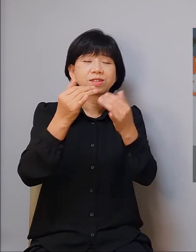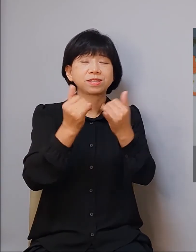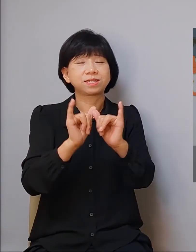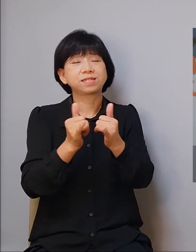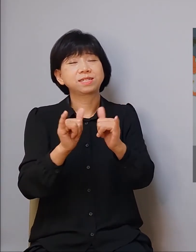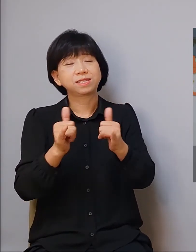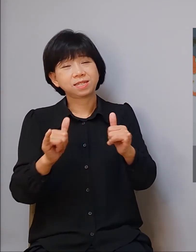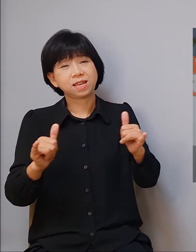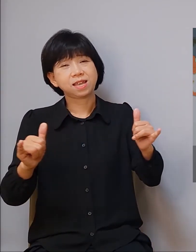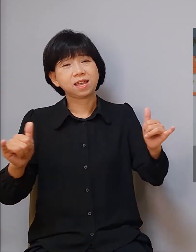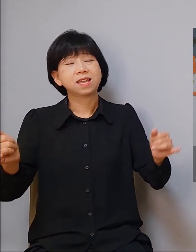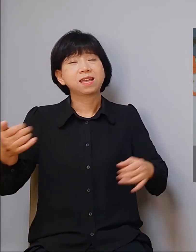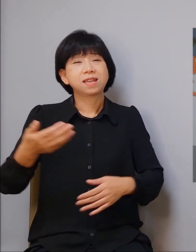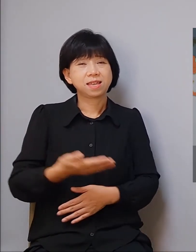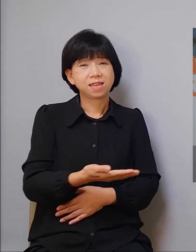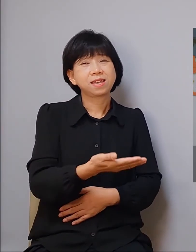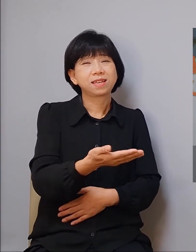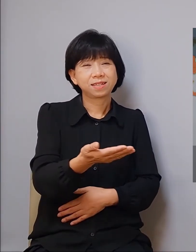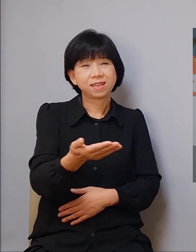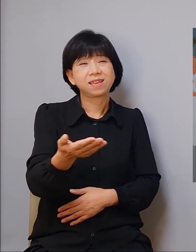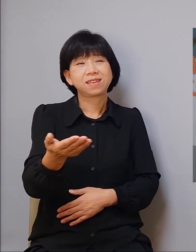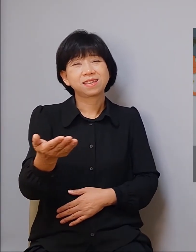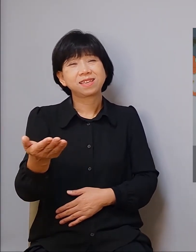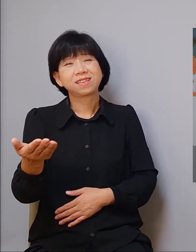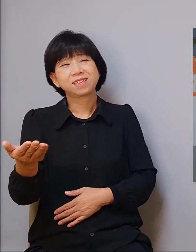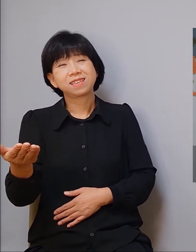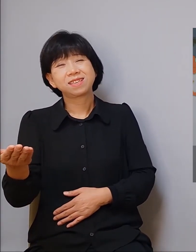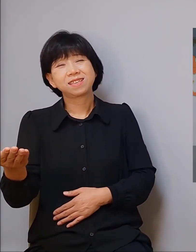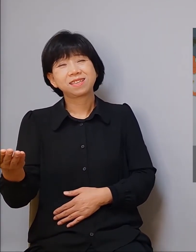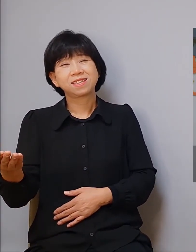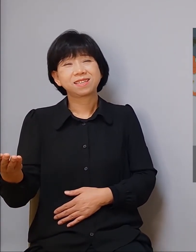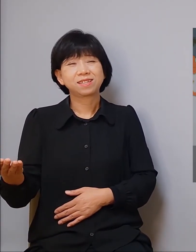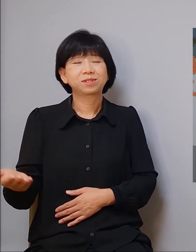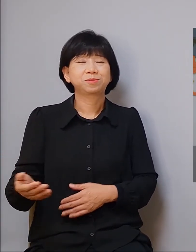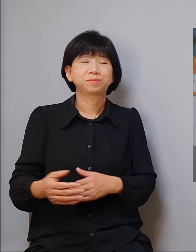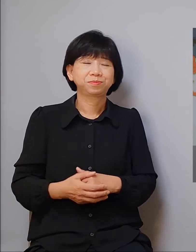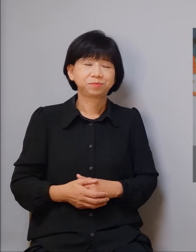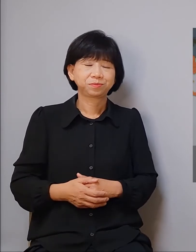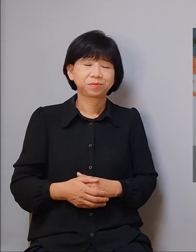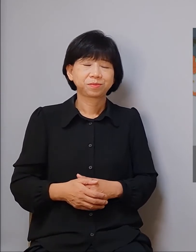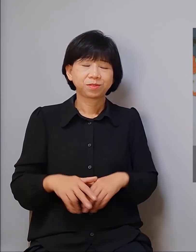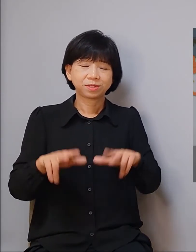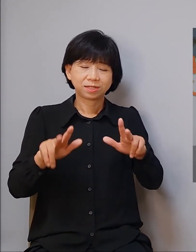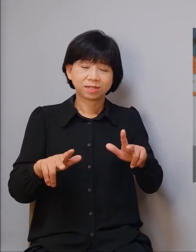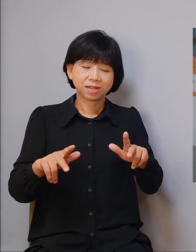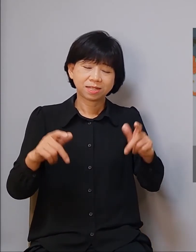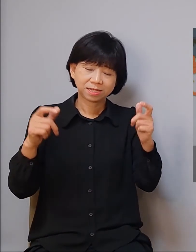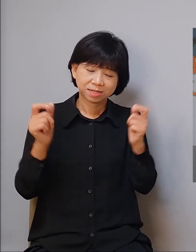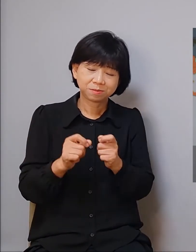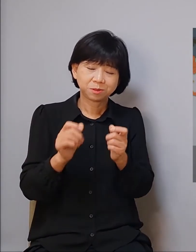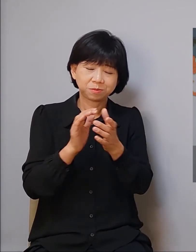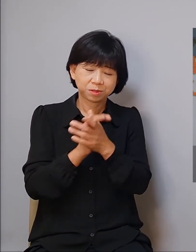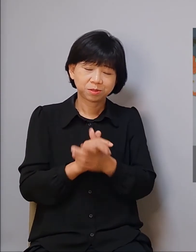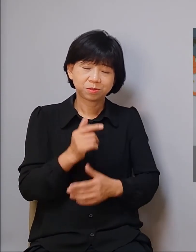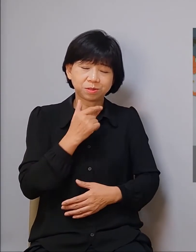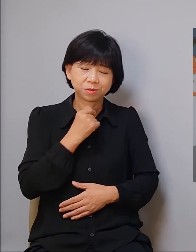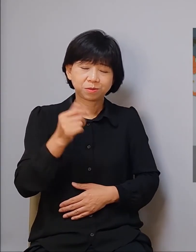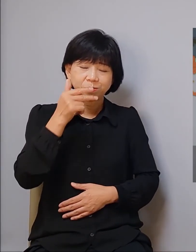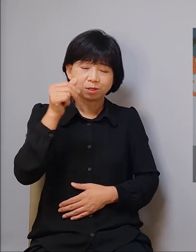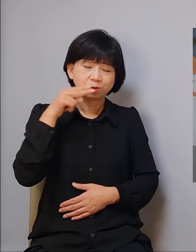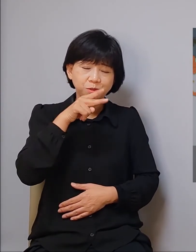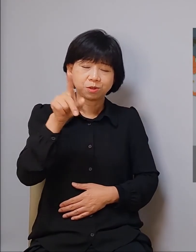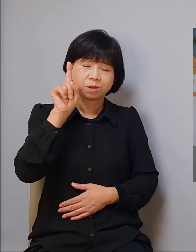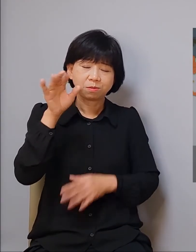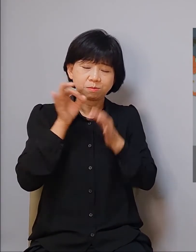신뢰하며 걷는 자에게. 우리 시간 짧게나마 한번 기도했으면 좋겠습니다. 우리 주여 한번